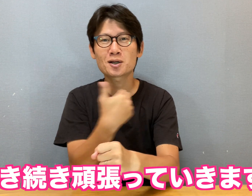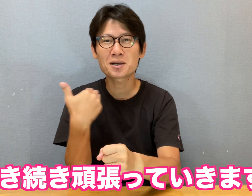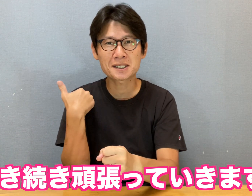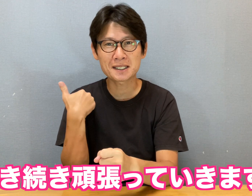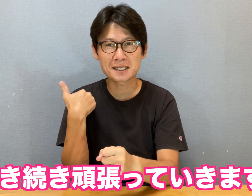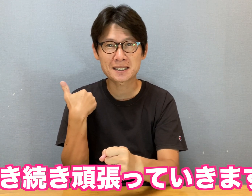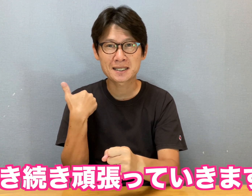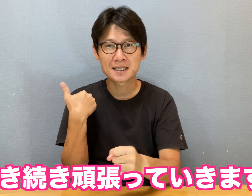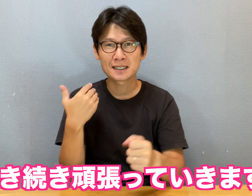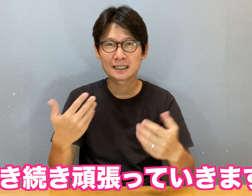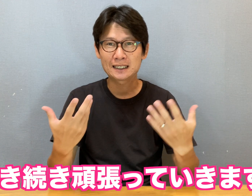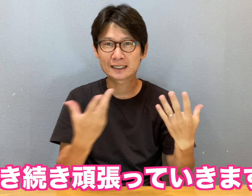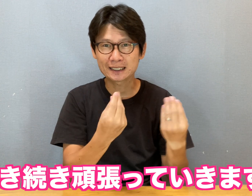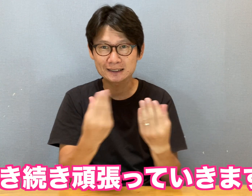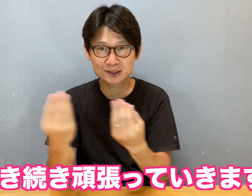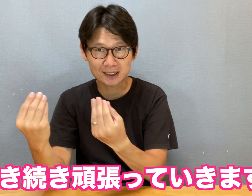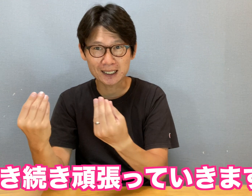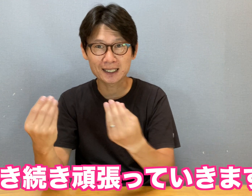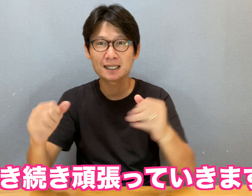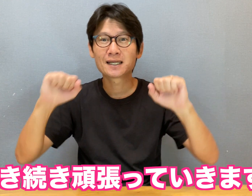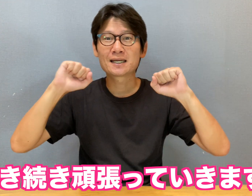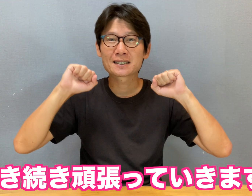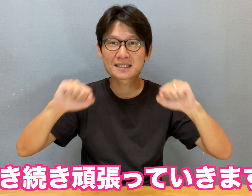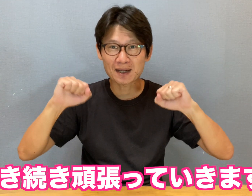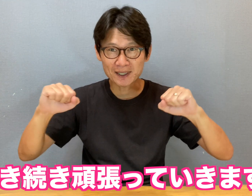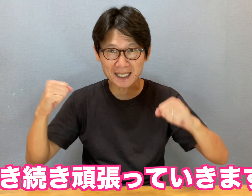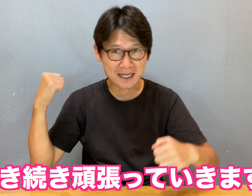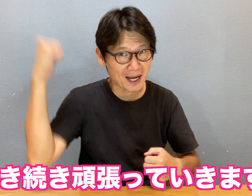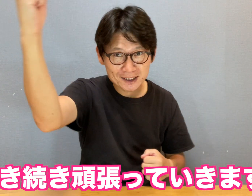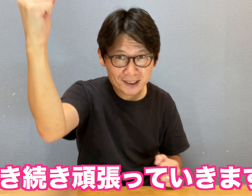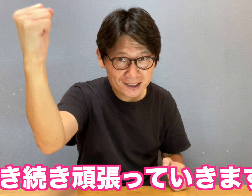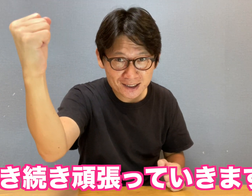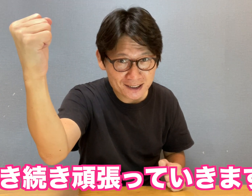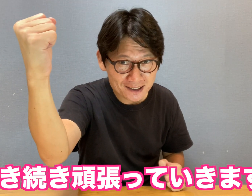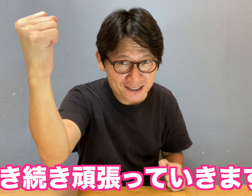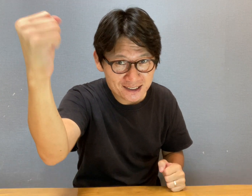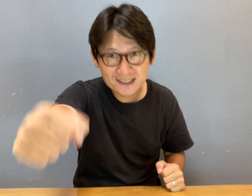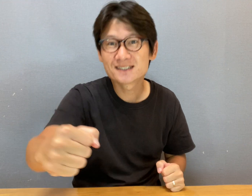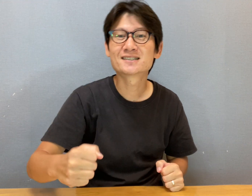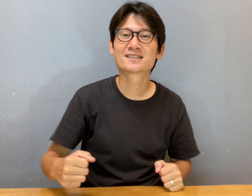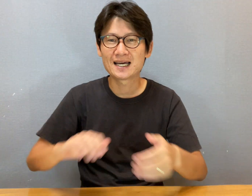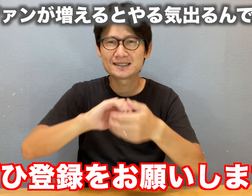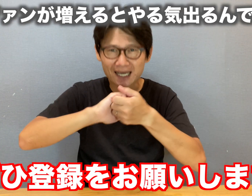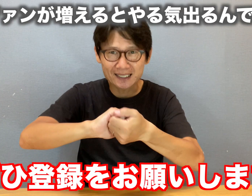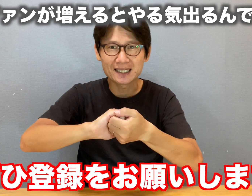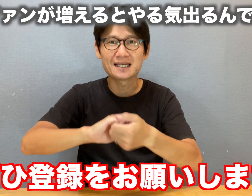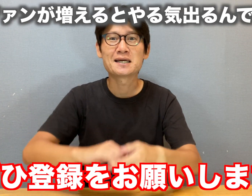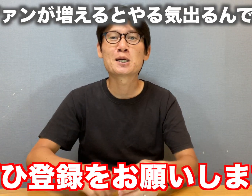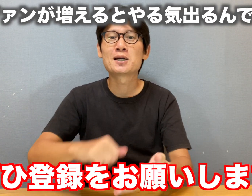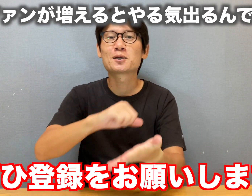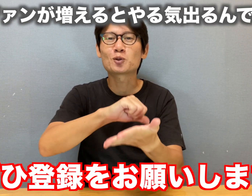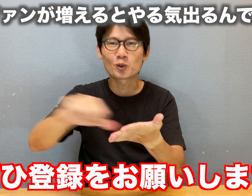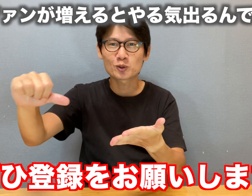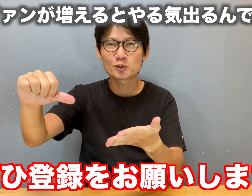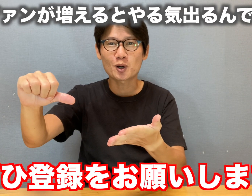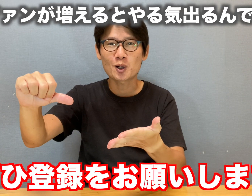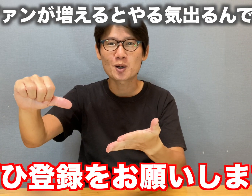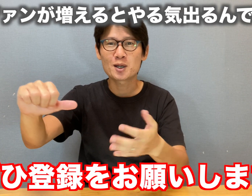ように引き続き頑張っていきます。ぜひ登録を